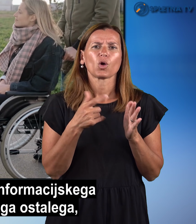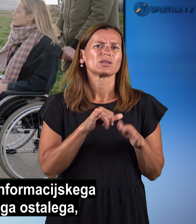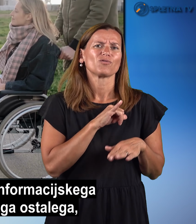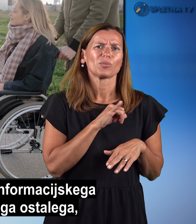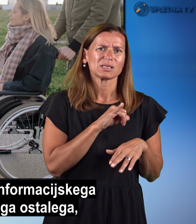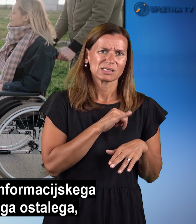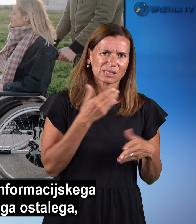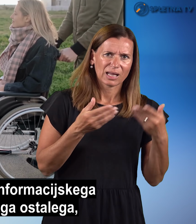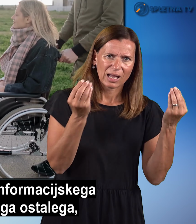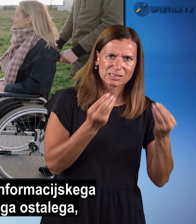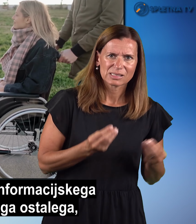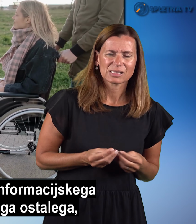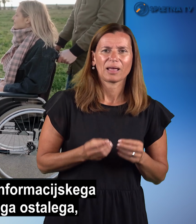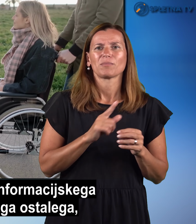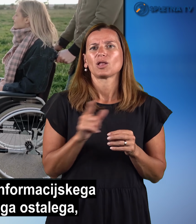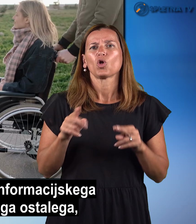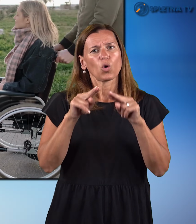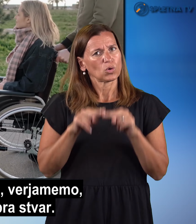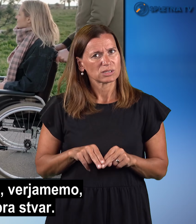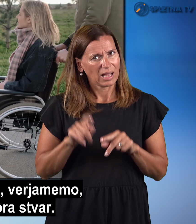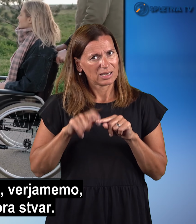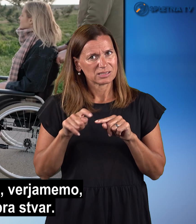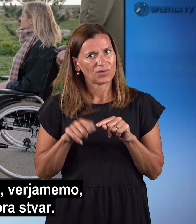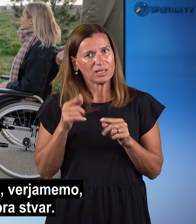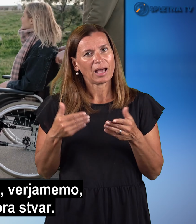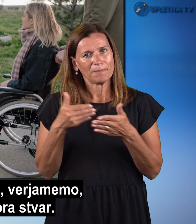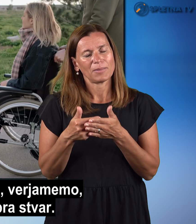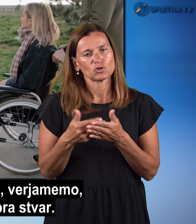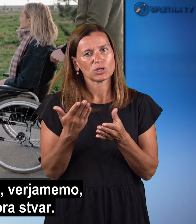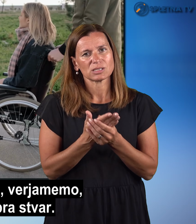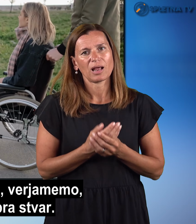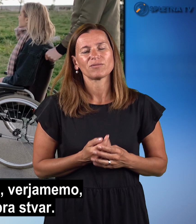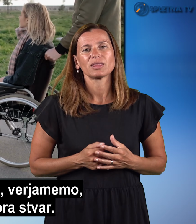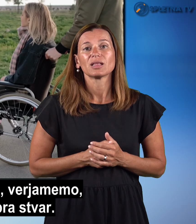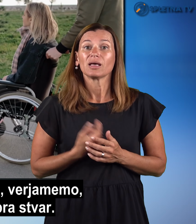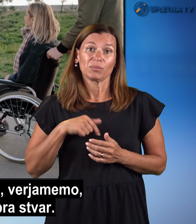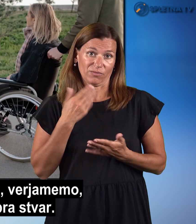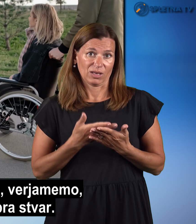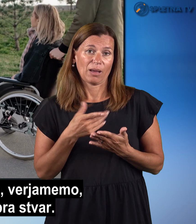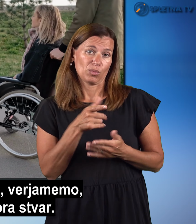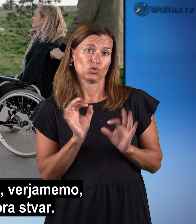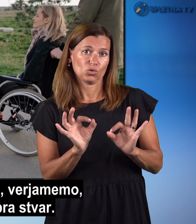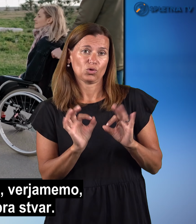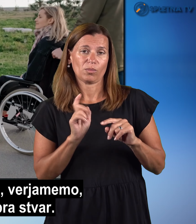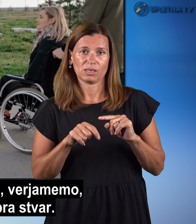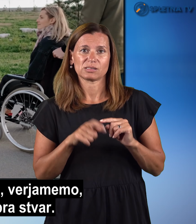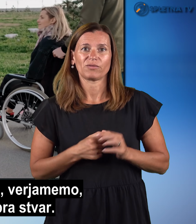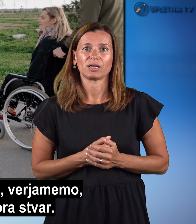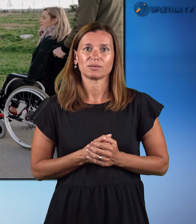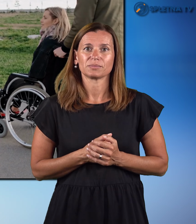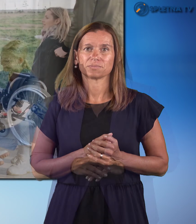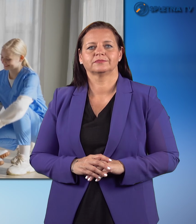od informacijskega sistema do pač vsega ostalega, kar paše zraven, verjamemo, da je to dobra stvar.